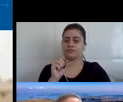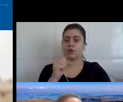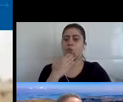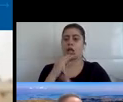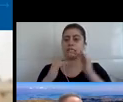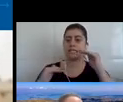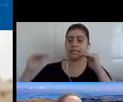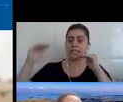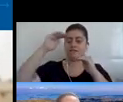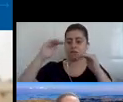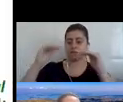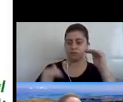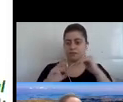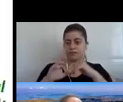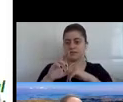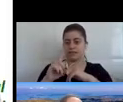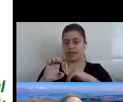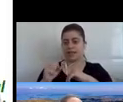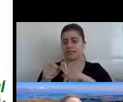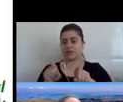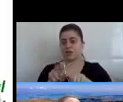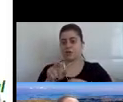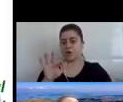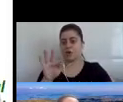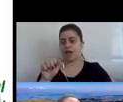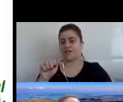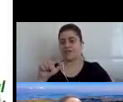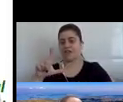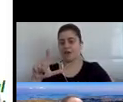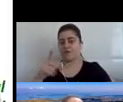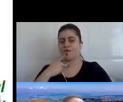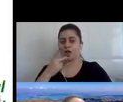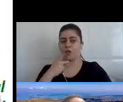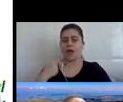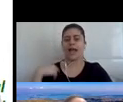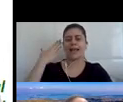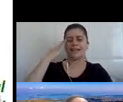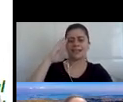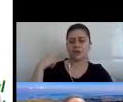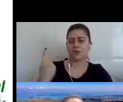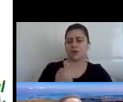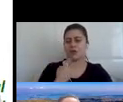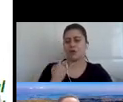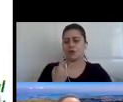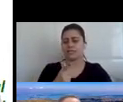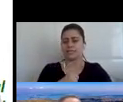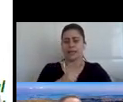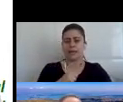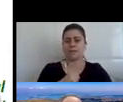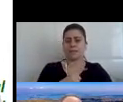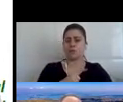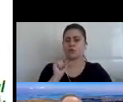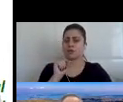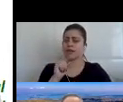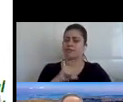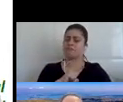níveis dessas redes, né? Como o Rafael falou. Então, a questão de entender que a gente tem um nível que é muito individual,